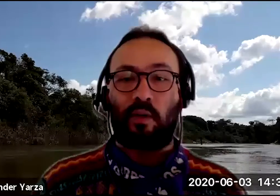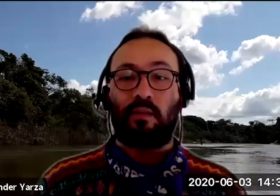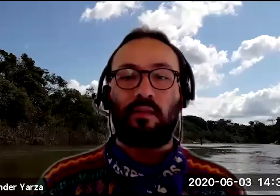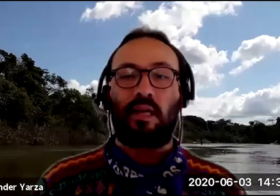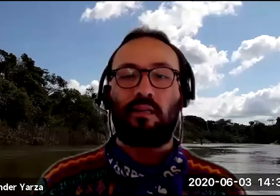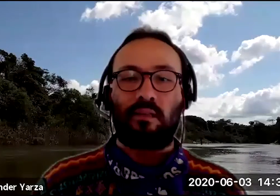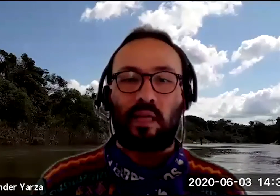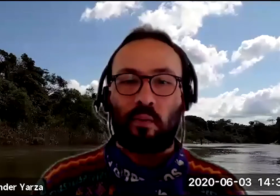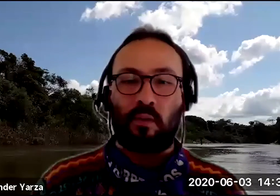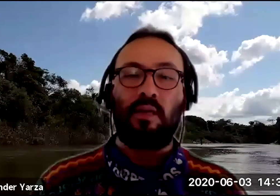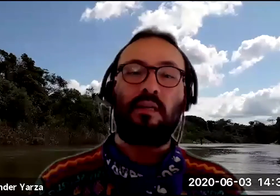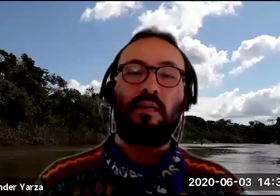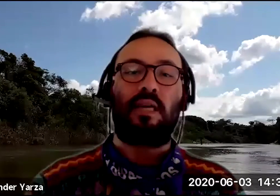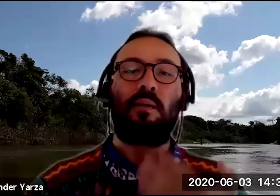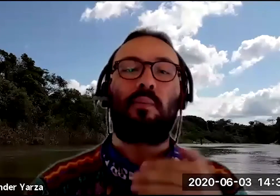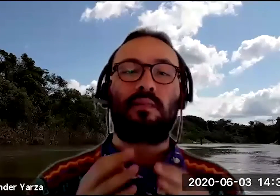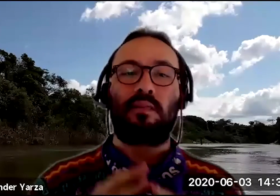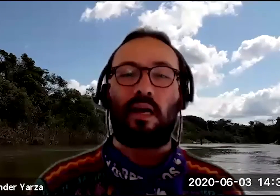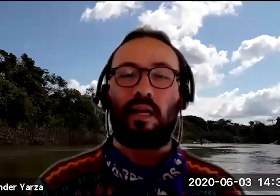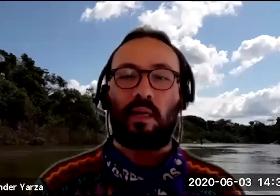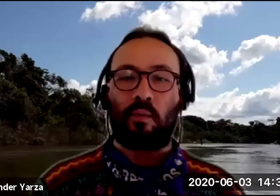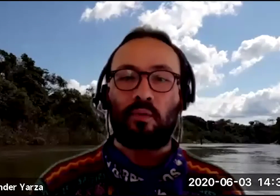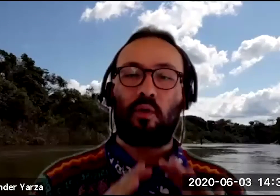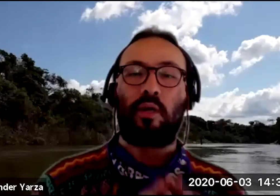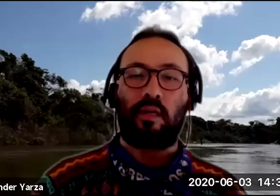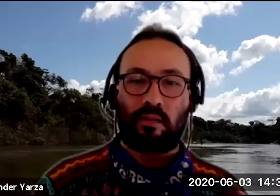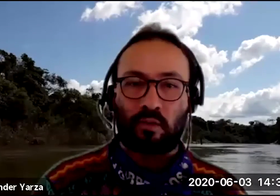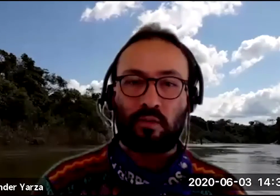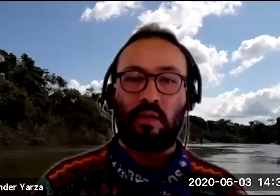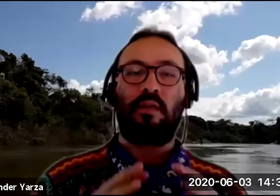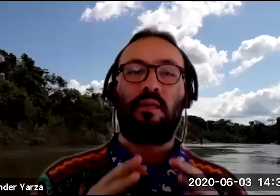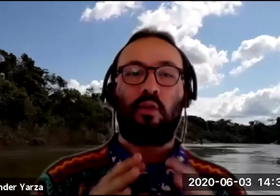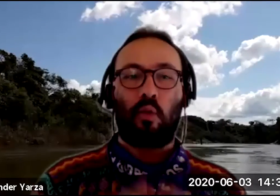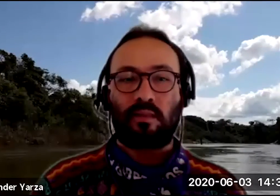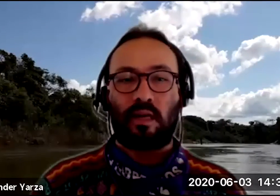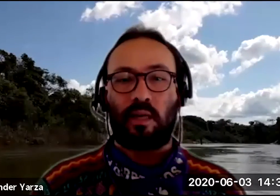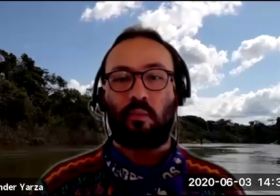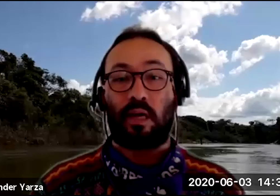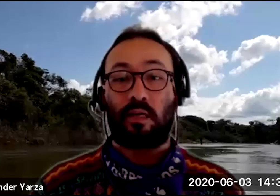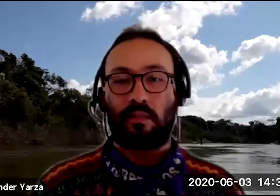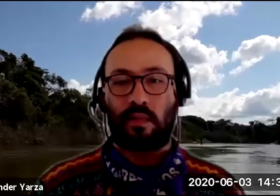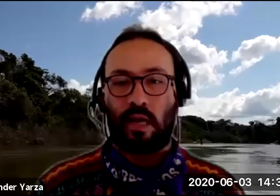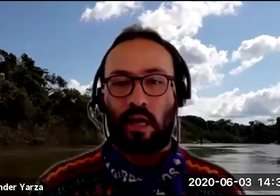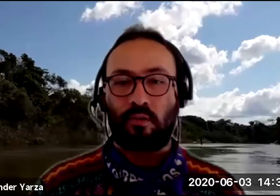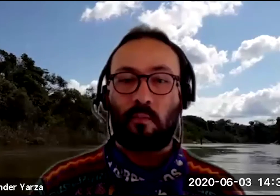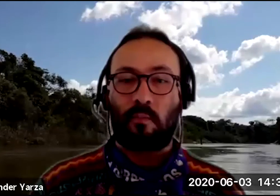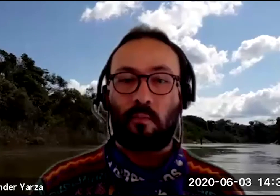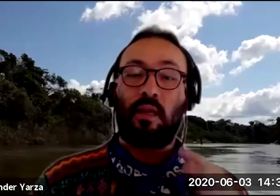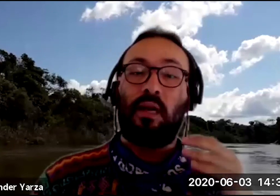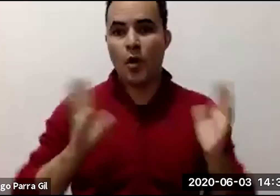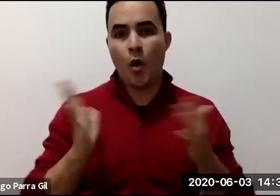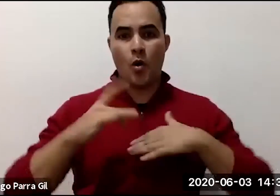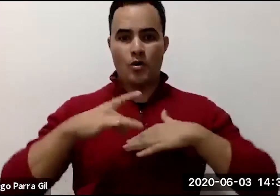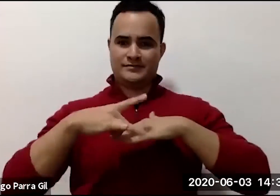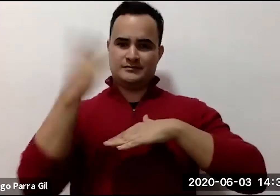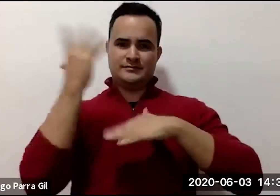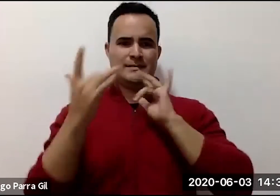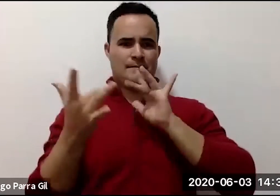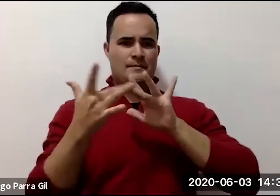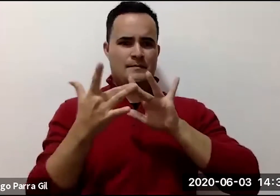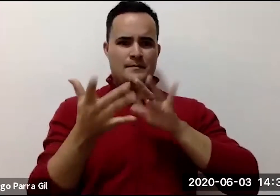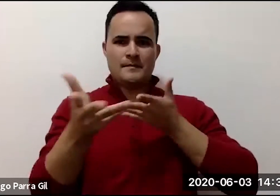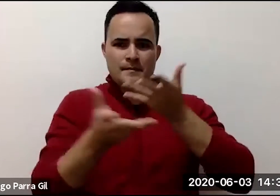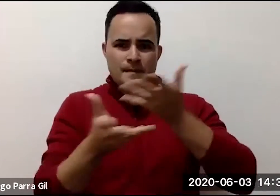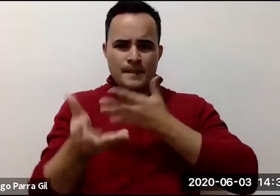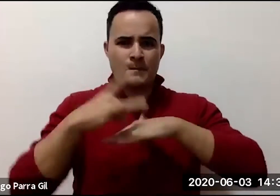lo interactivo, siempre estaremos conectados, no estaremos aislados. Y